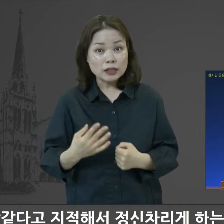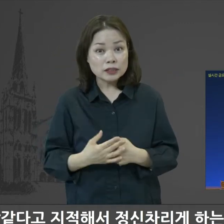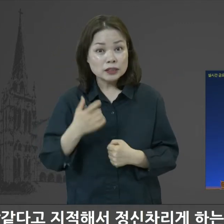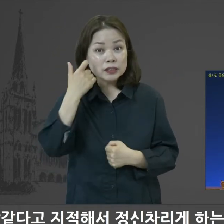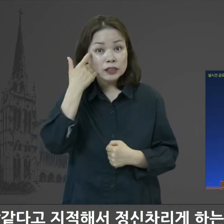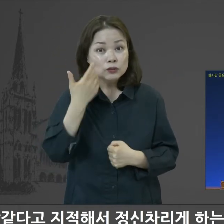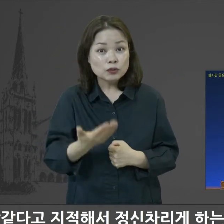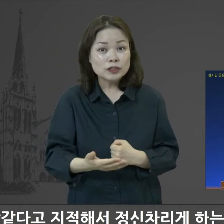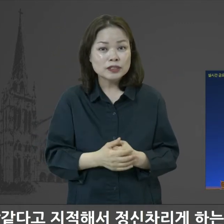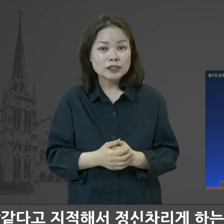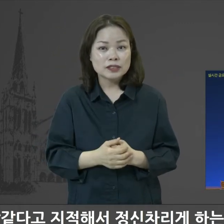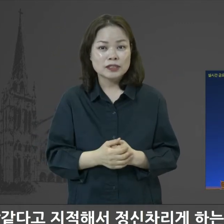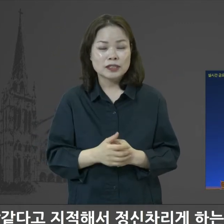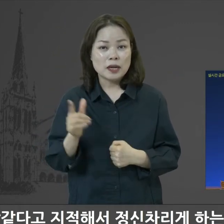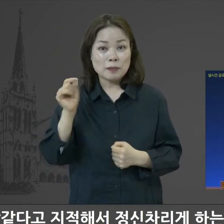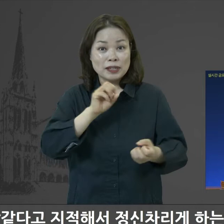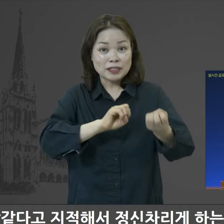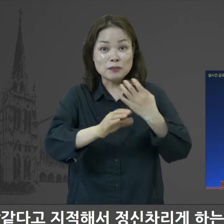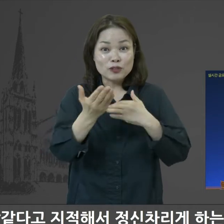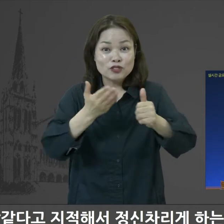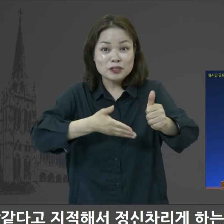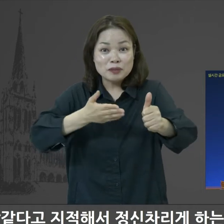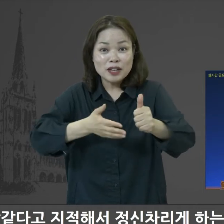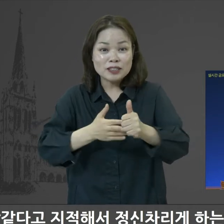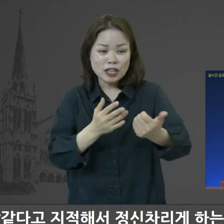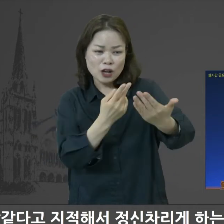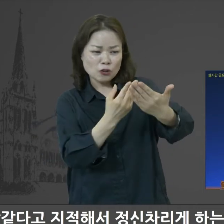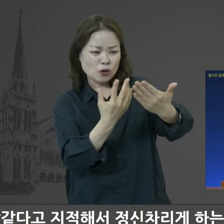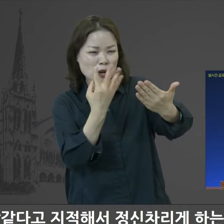질문을 드리겠습니다. 그냥 빨리빨리 답하시면 됩니다. 자,